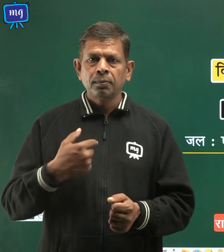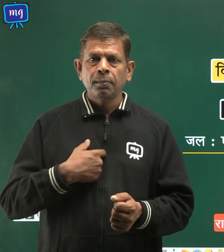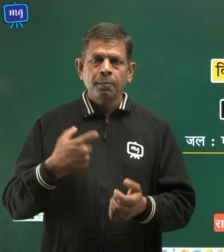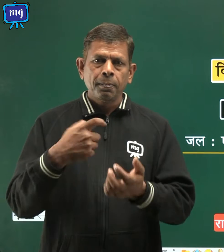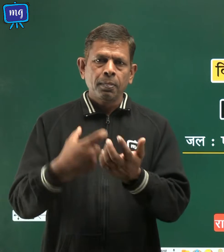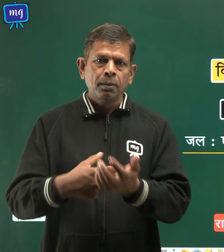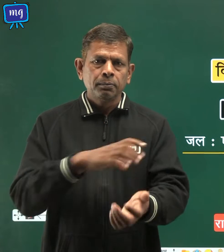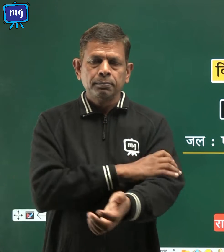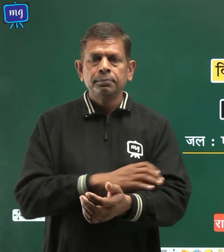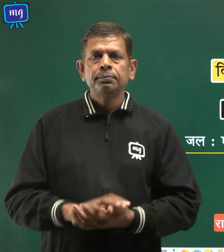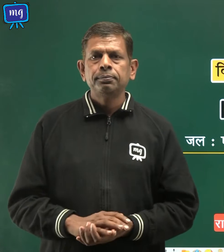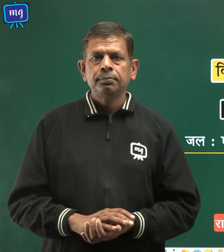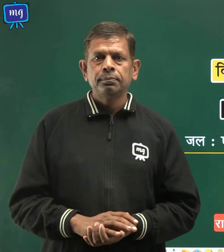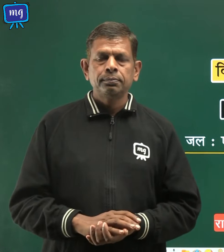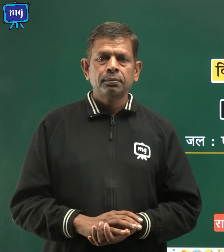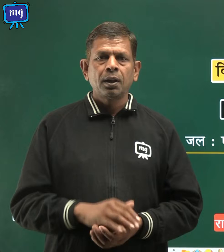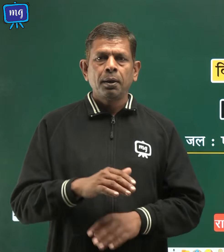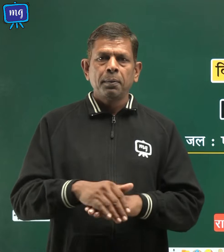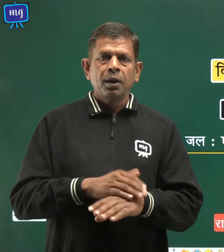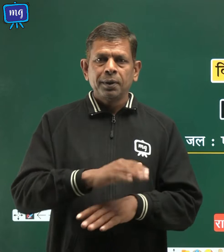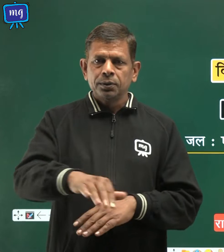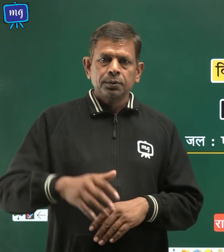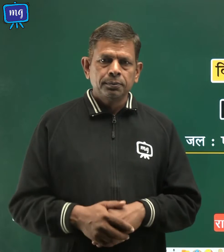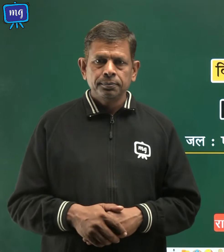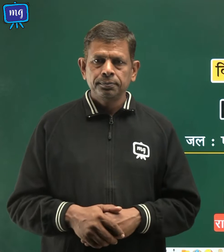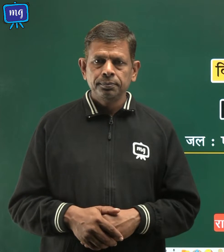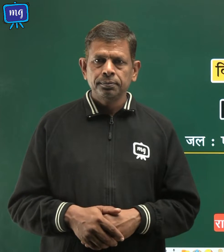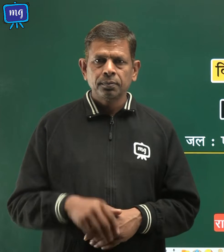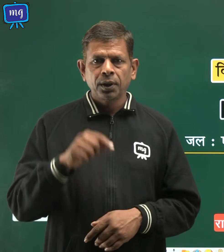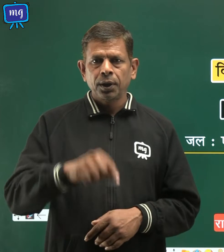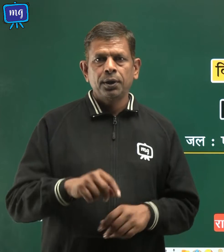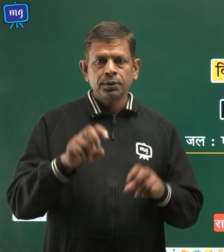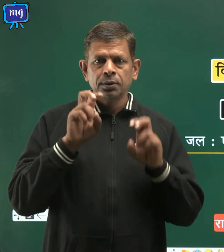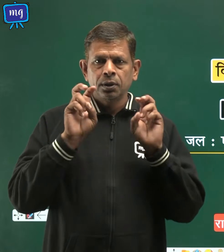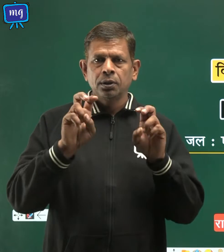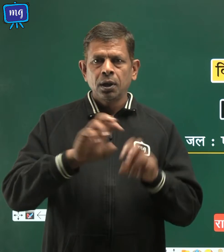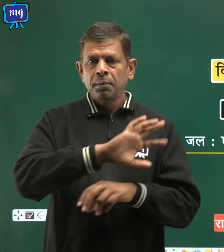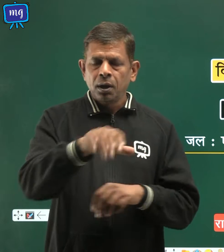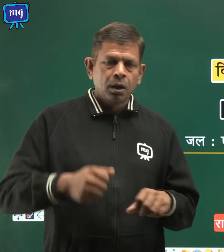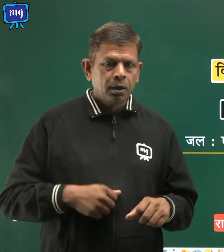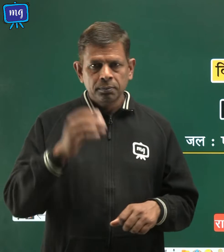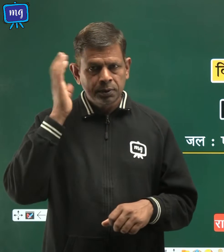रामस्वरूप कुमार। प्यारे बच्चों, इस अध्याय में हम समझेंगे